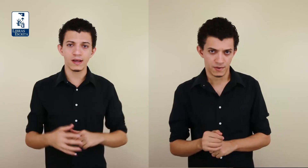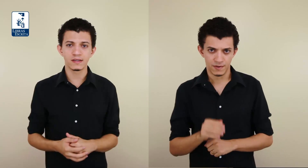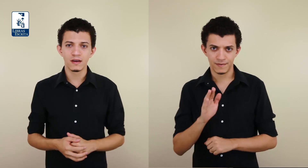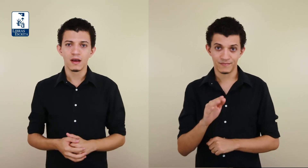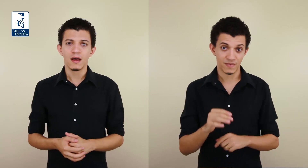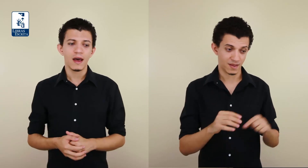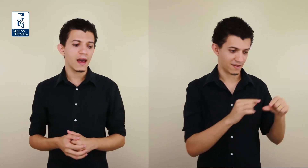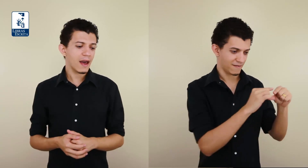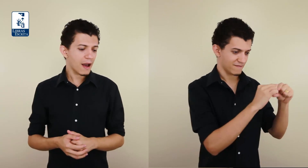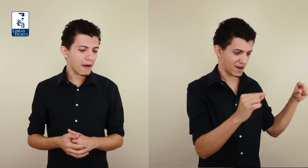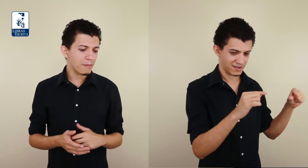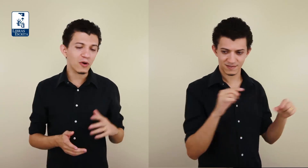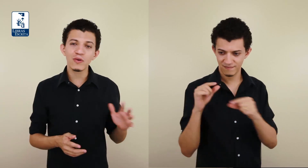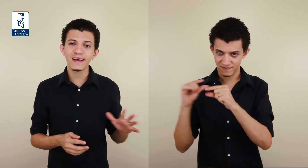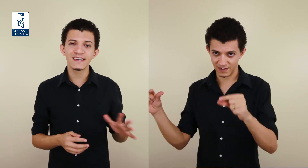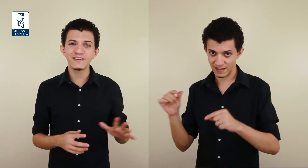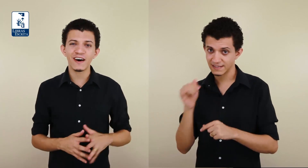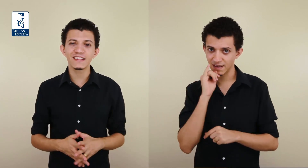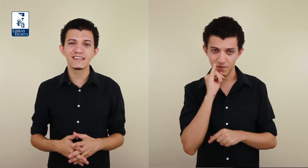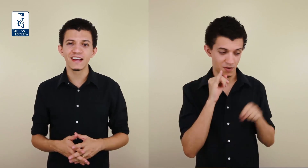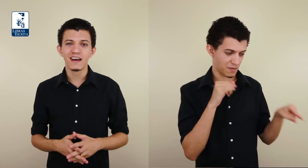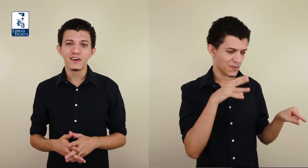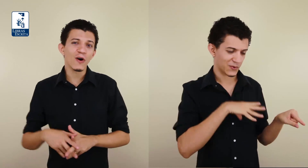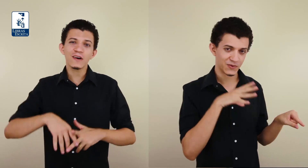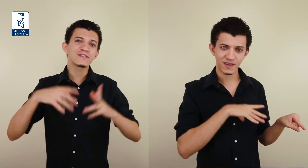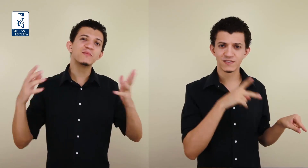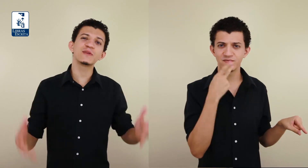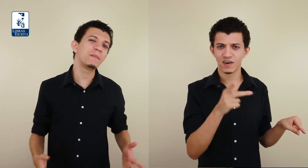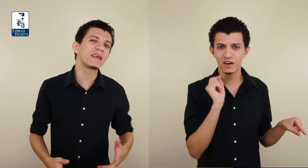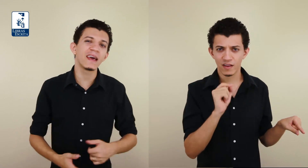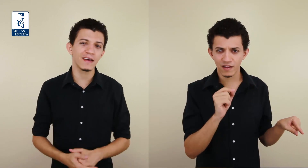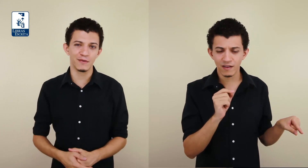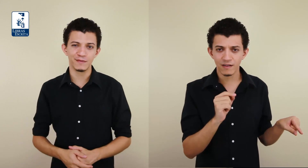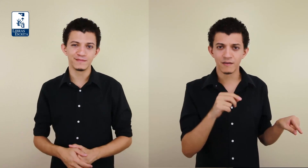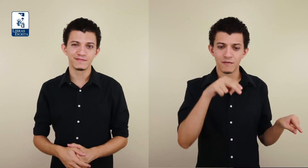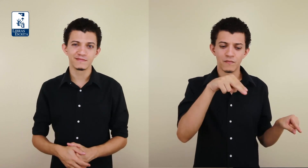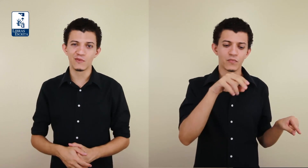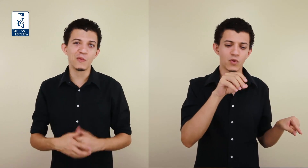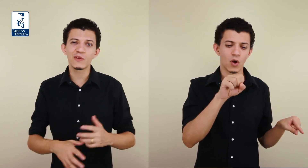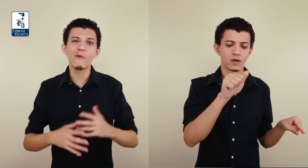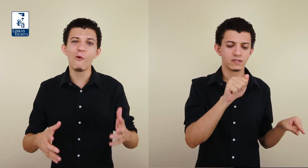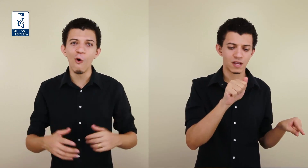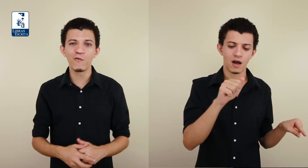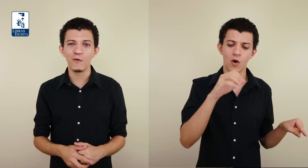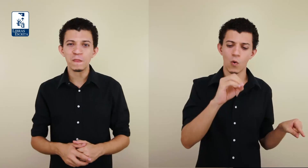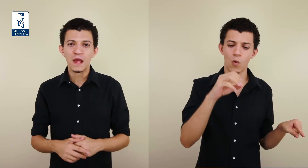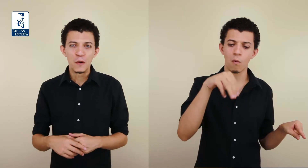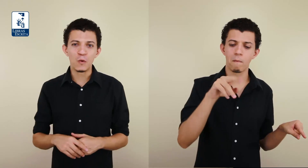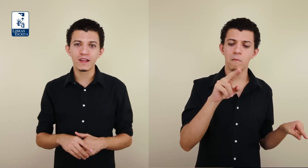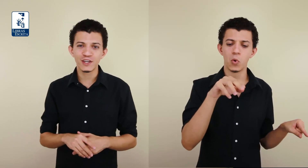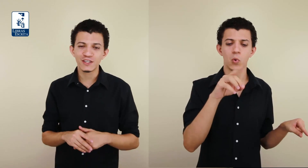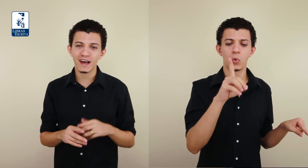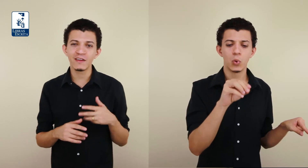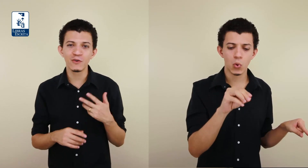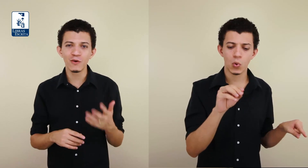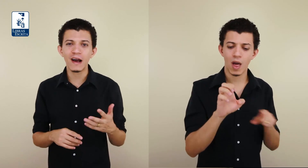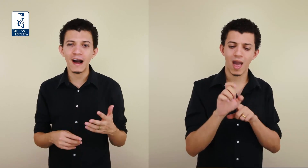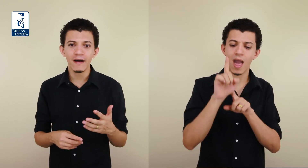iguais, em português a gente fala assim, nossa, o mundo é pequeno, o mundo é um ovo. Quando a gente está indo num lugar